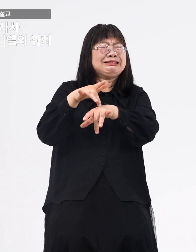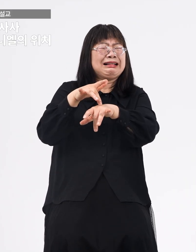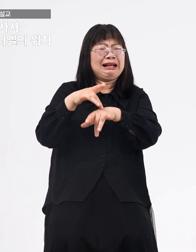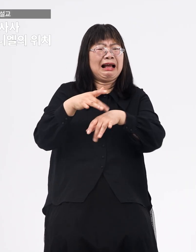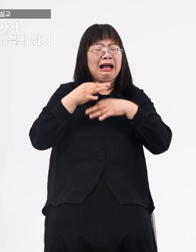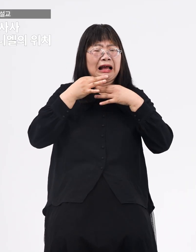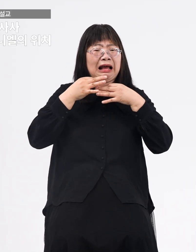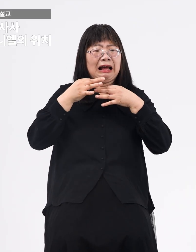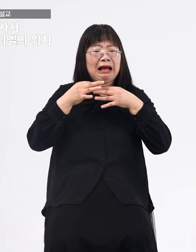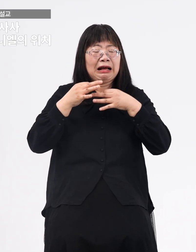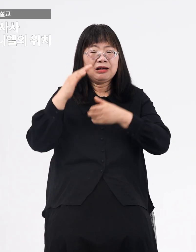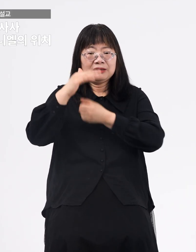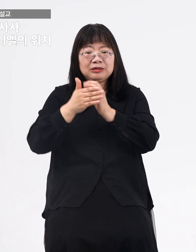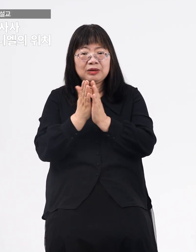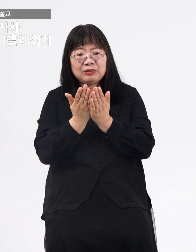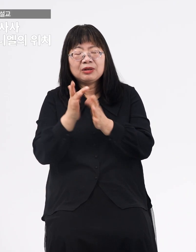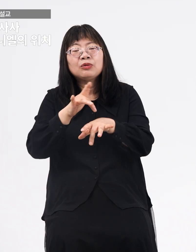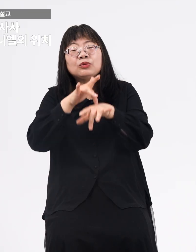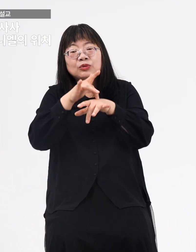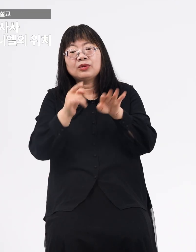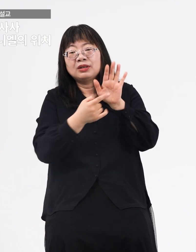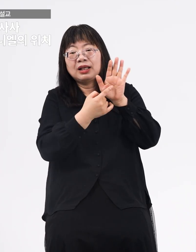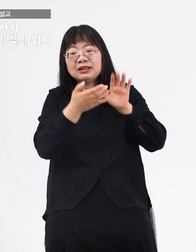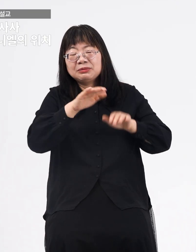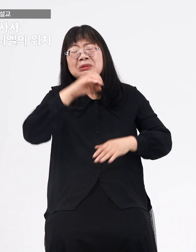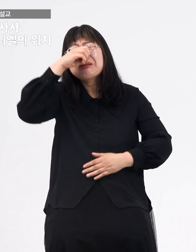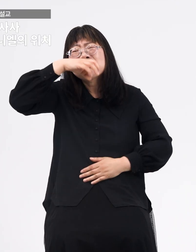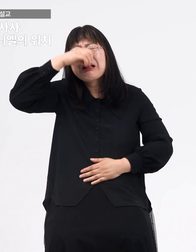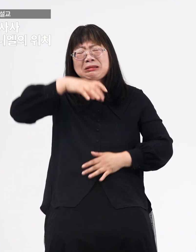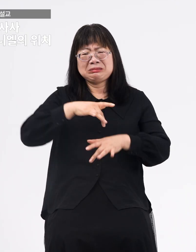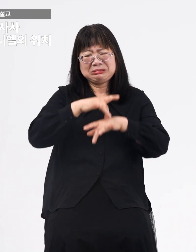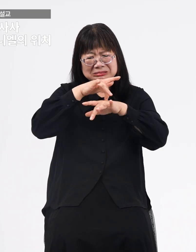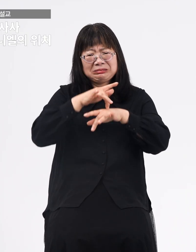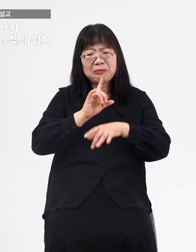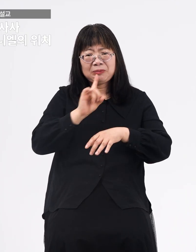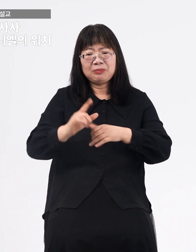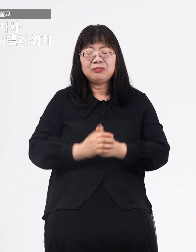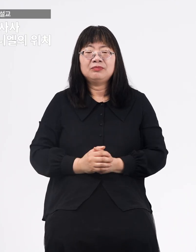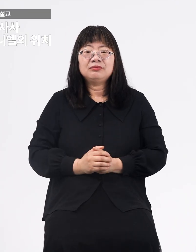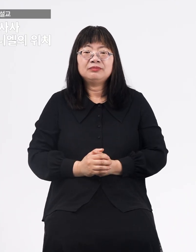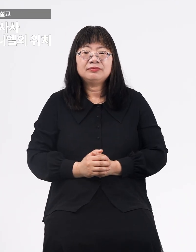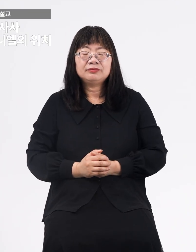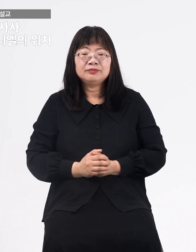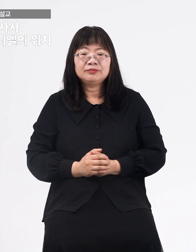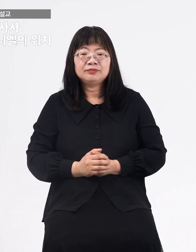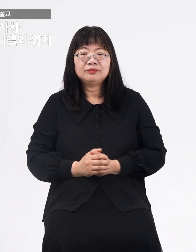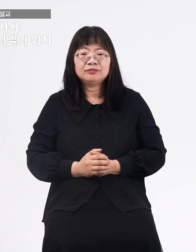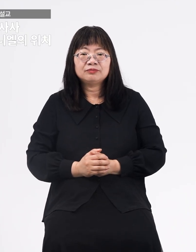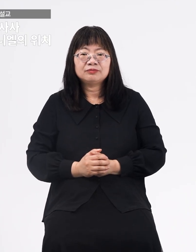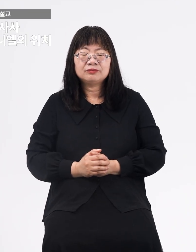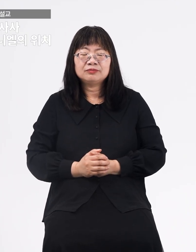귀신이다. 성경에 유령으로 되어 있지만 그게 귀신이다 그런 거예요, 사실.